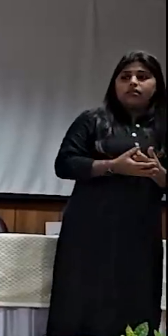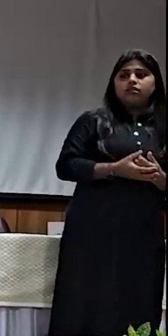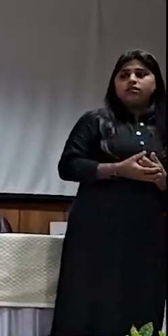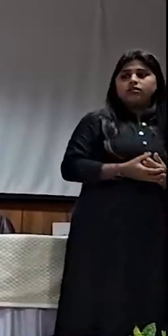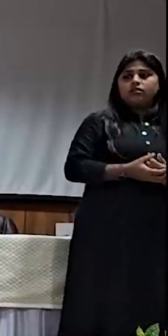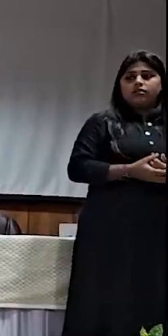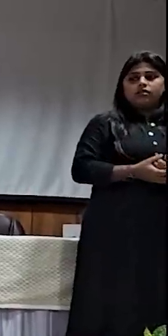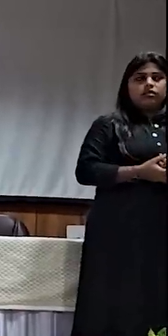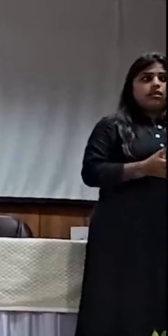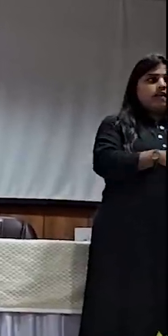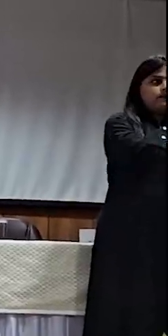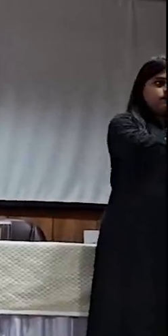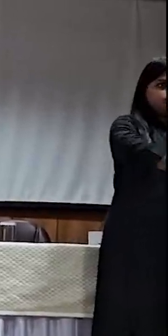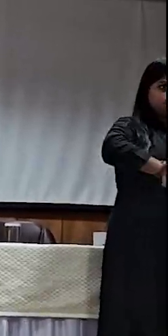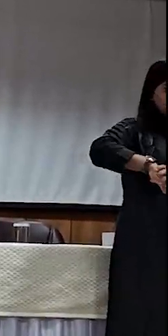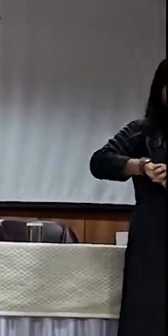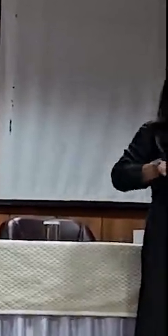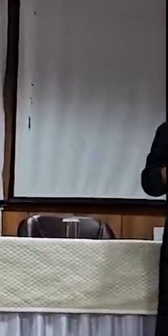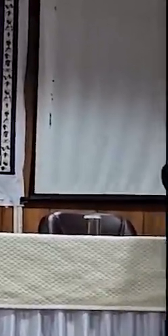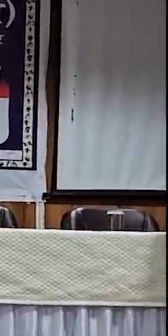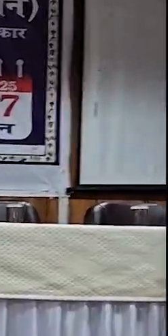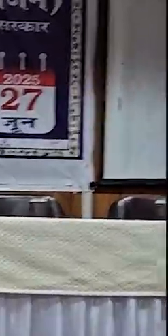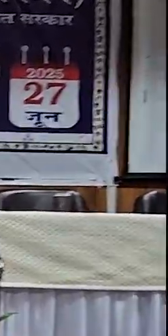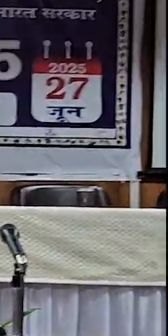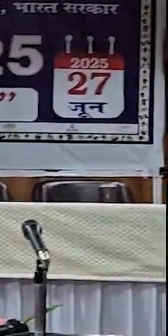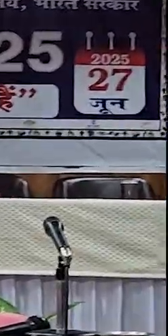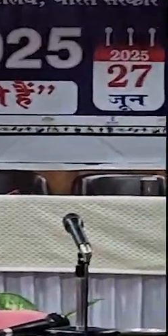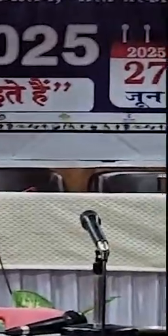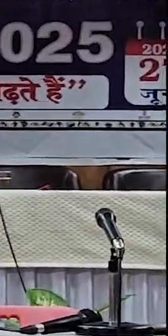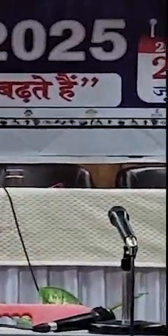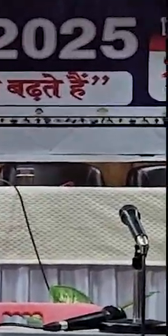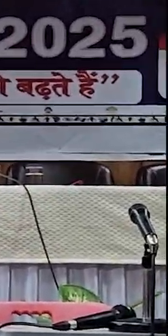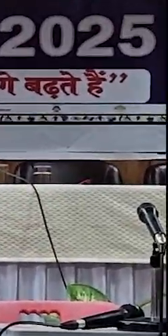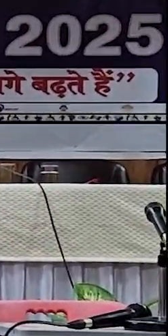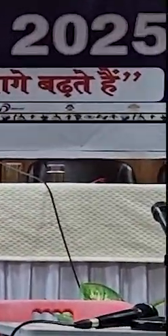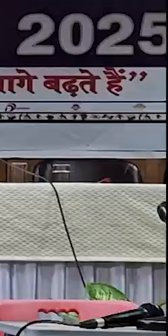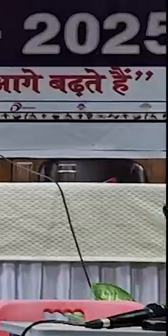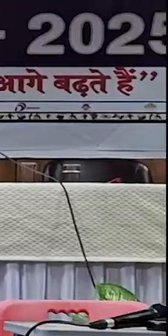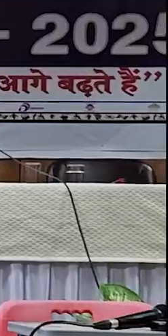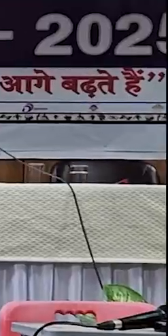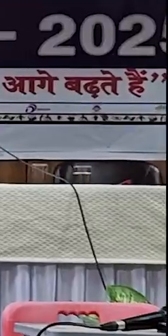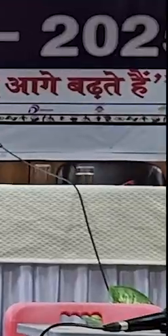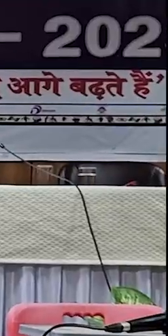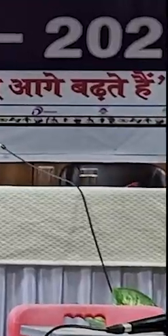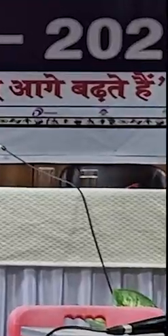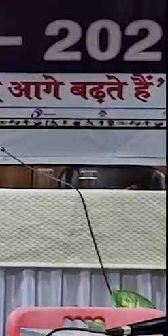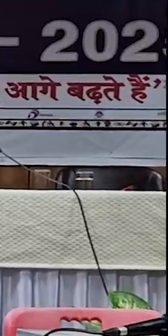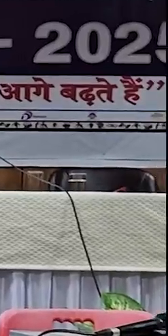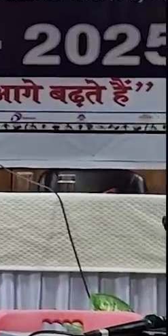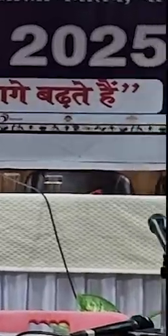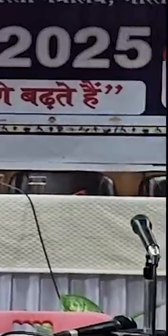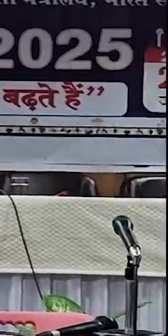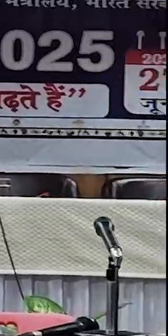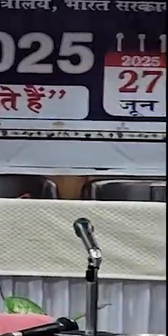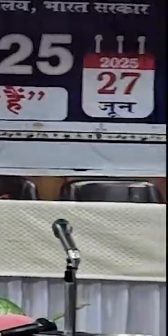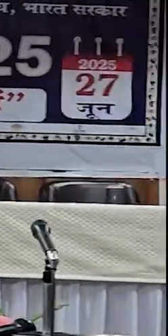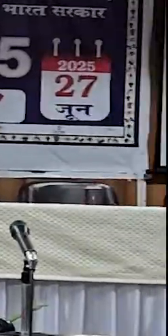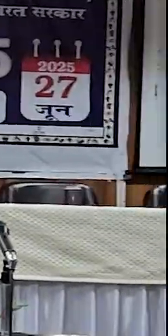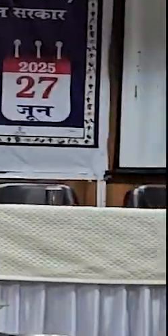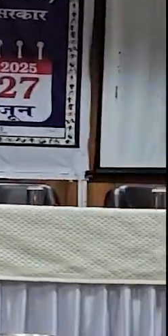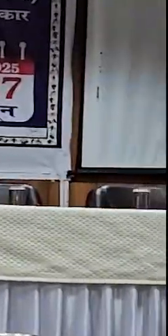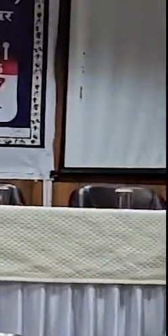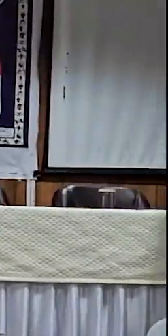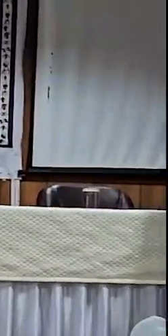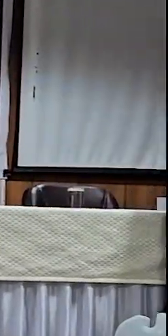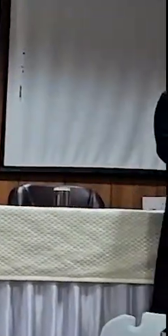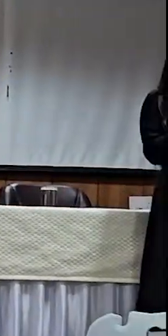तक लेकर जाती है और हेलन से वो चम्मच उठवाती Pick है। up the spoon, हेलन. Pick up the वो spoon. हेलन को वापस चेयर पर